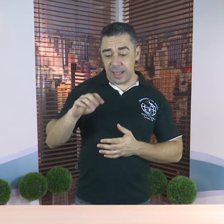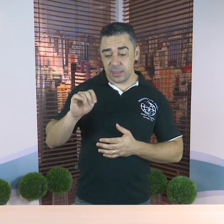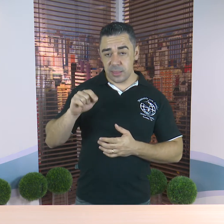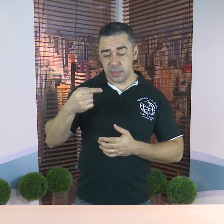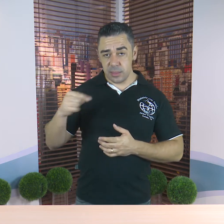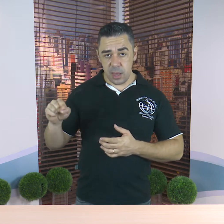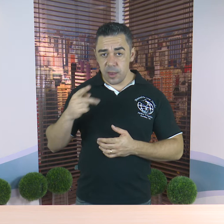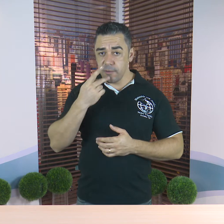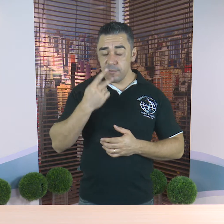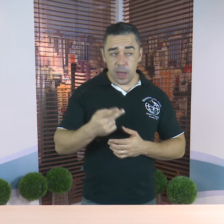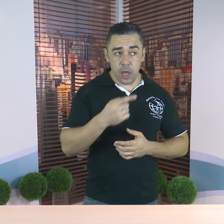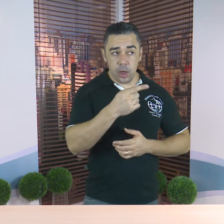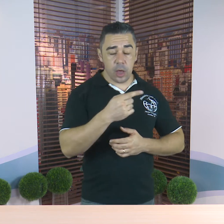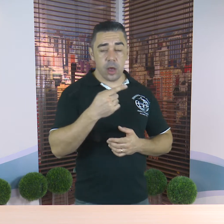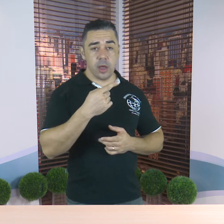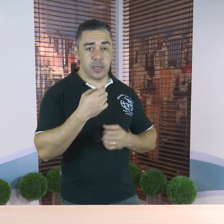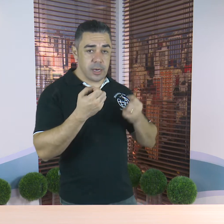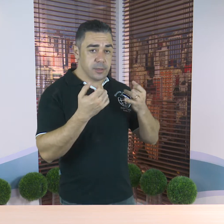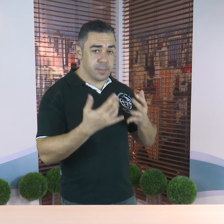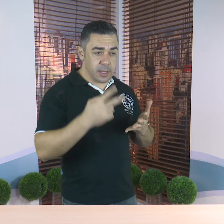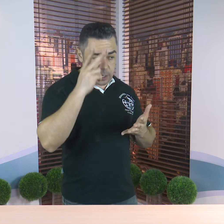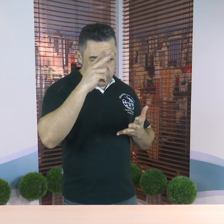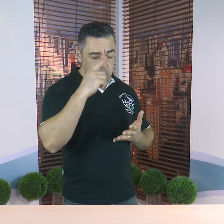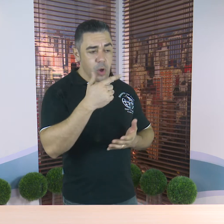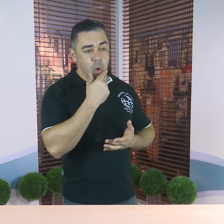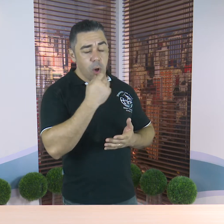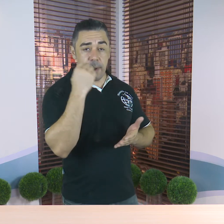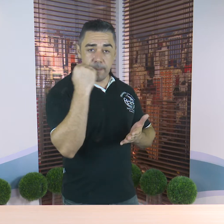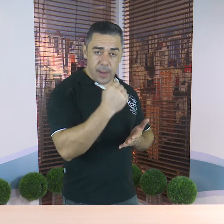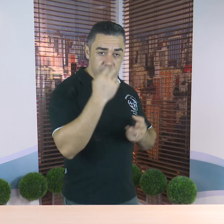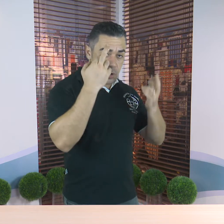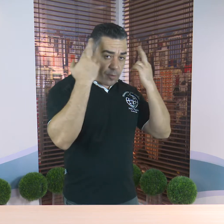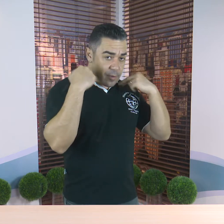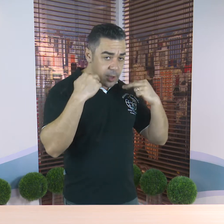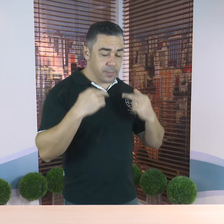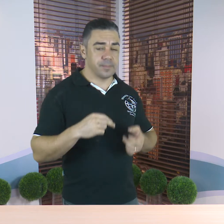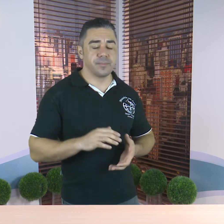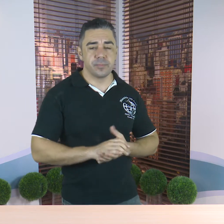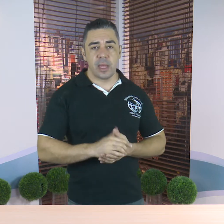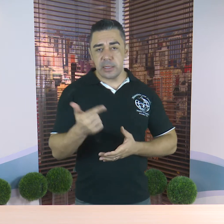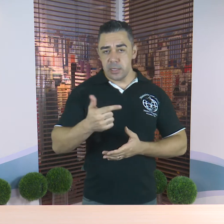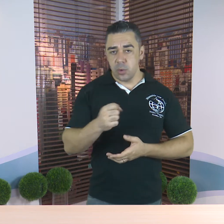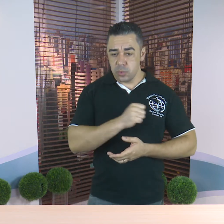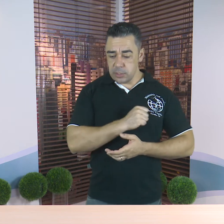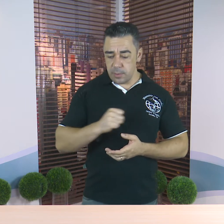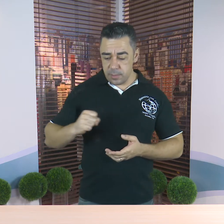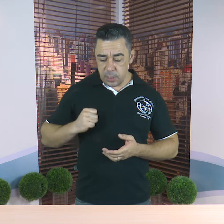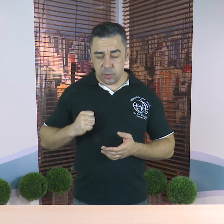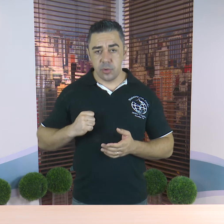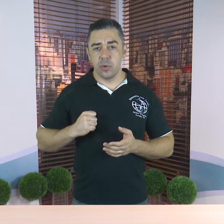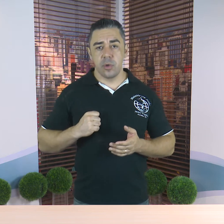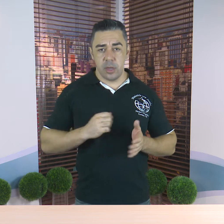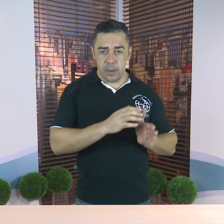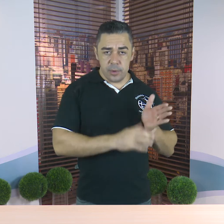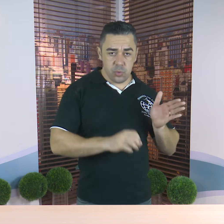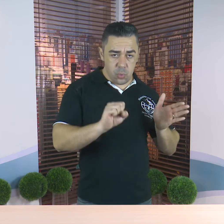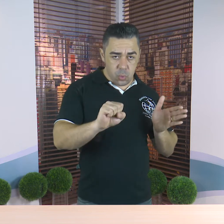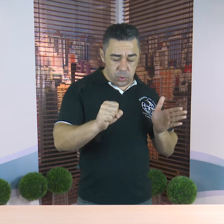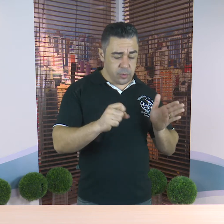que mata a ovelha daquele que tinha apenas uma. E, em 2 Samuel, no capítulo 12, versículos 10 até o versículo 13, podemos ver que